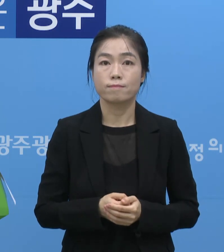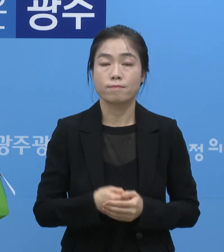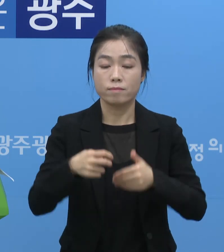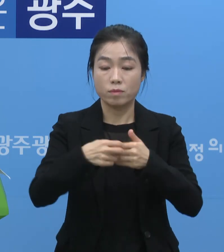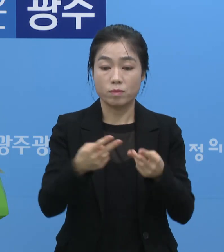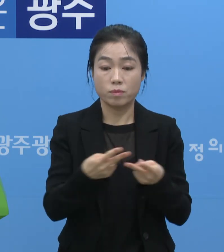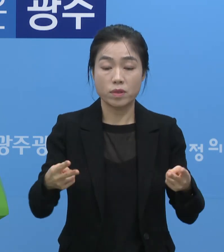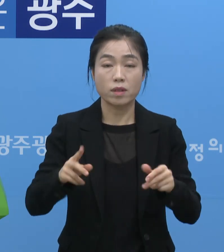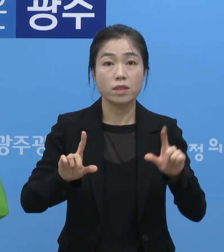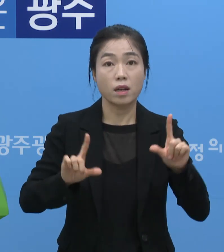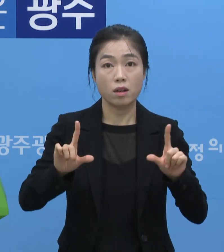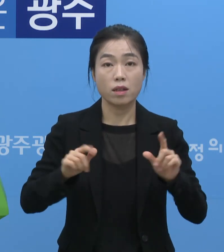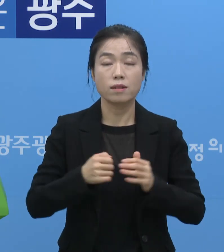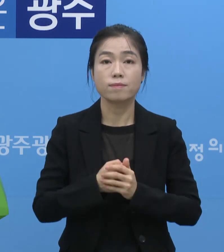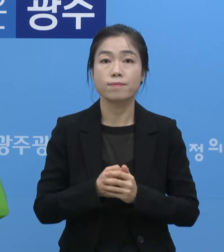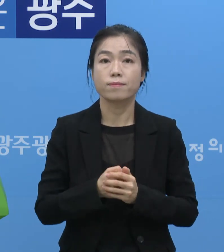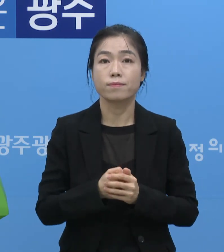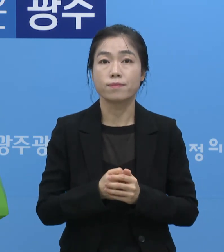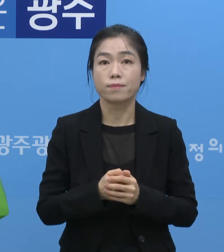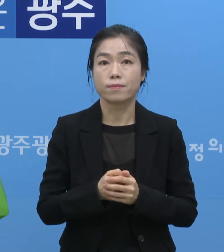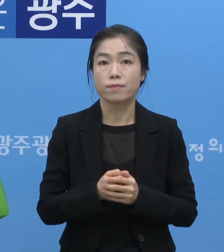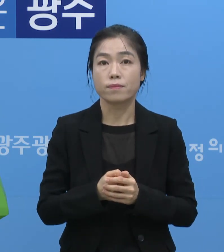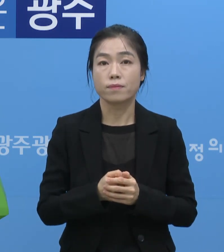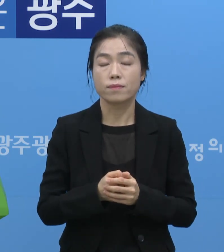병상 현황입니다.